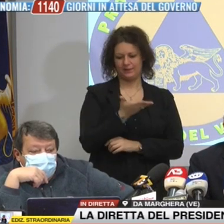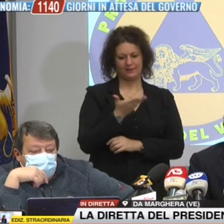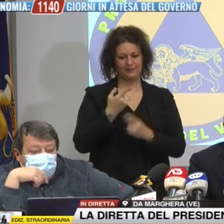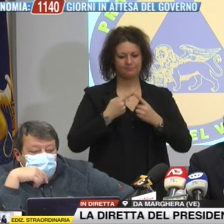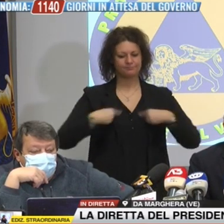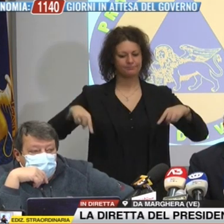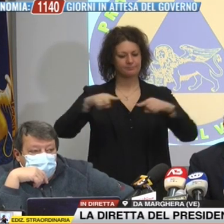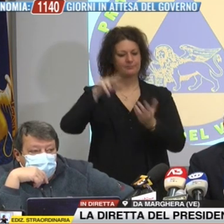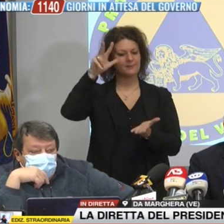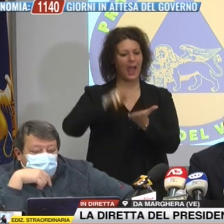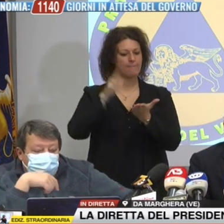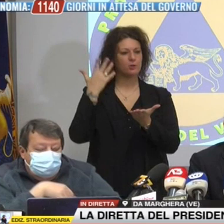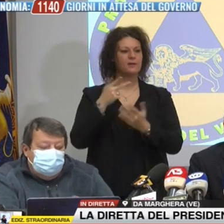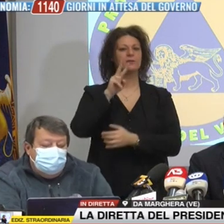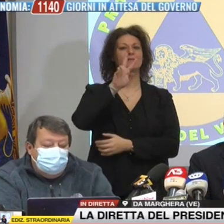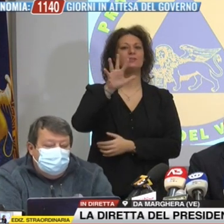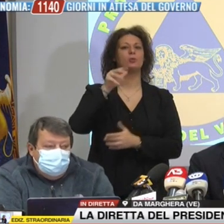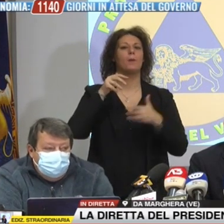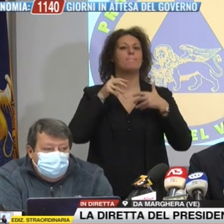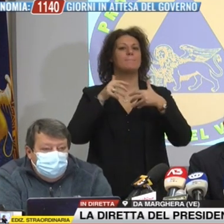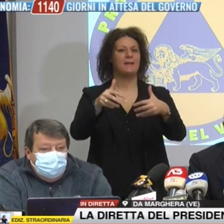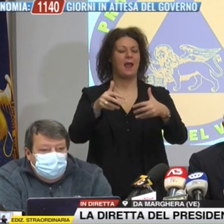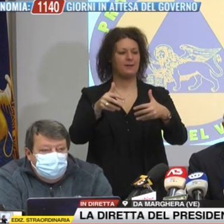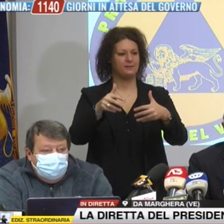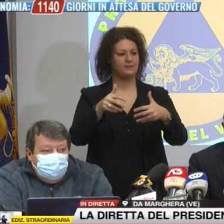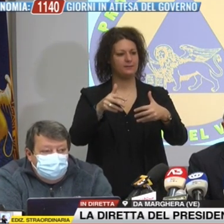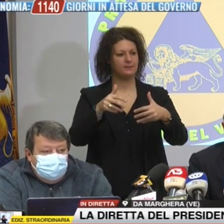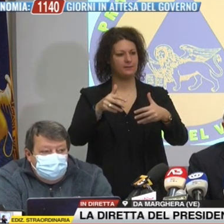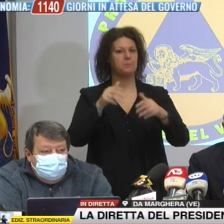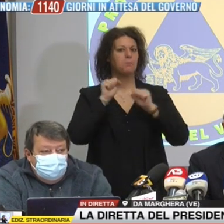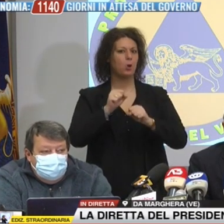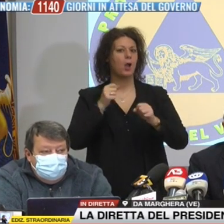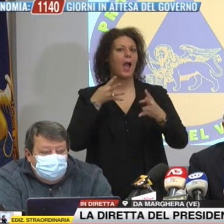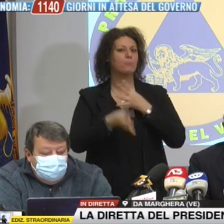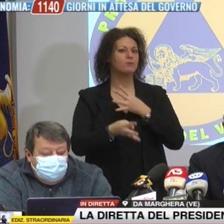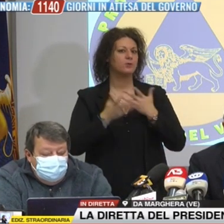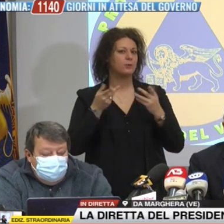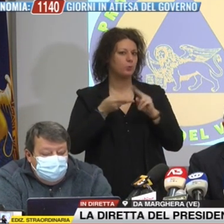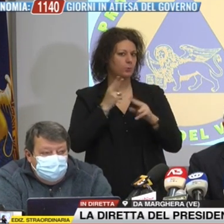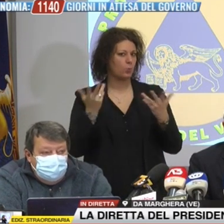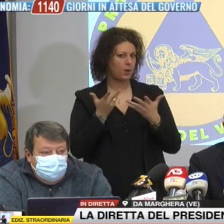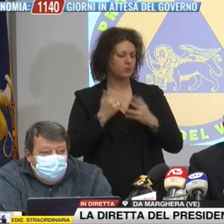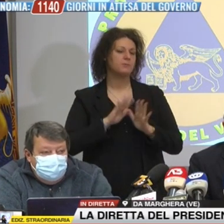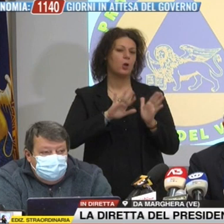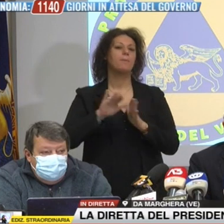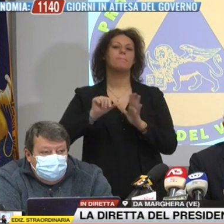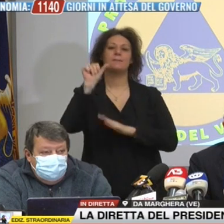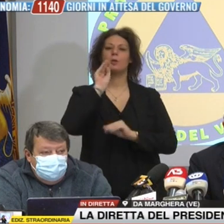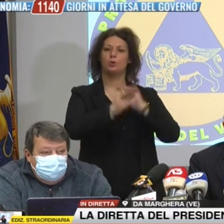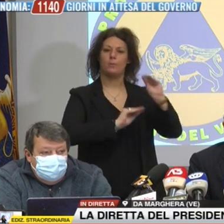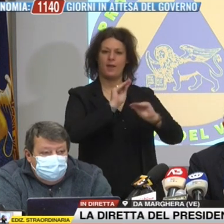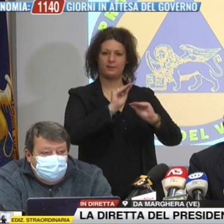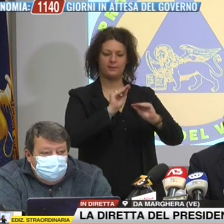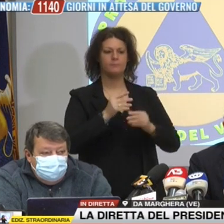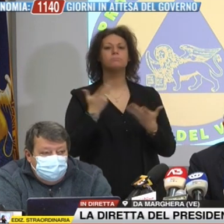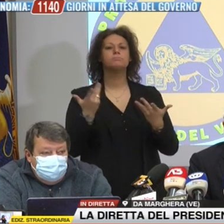i 25 miliardi di richieste. Quello del recovery? Del recovery, sì, se fosse possibile. Allora, beh, intanto una domanda di carattere generale: c'è qualche